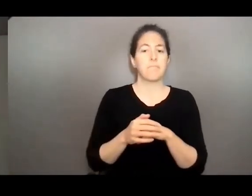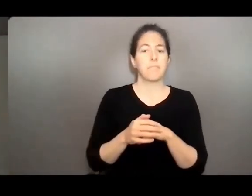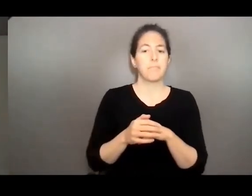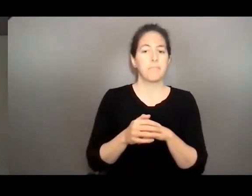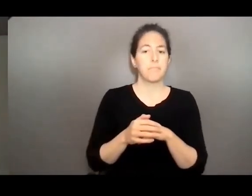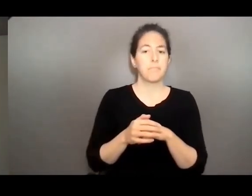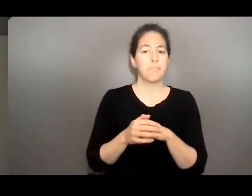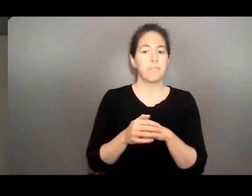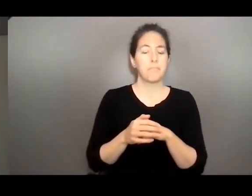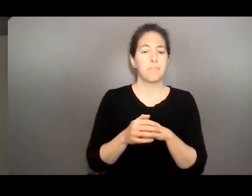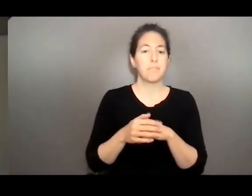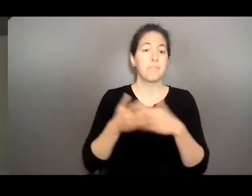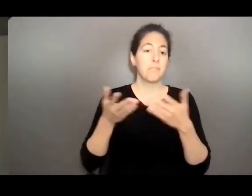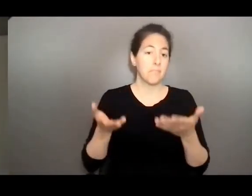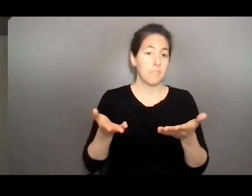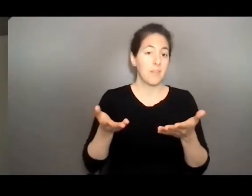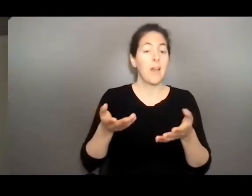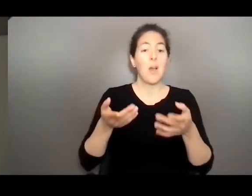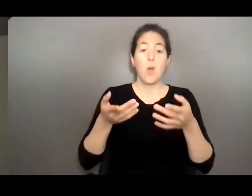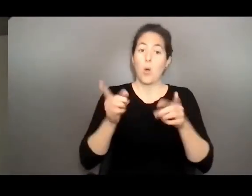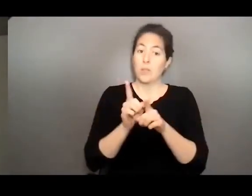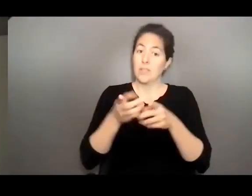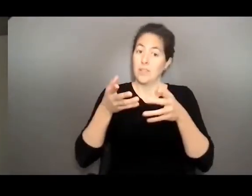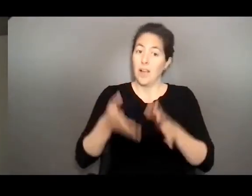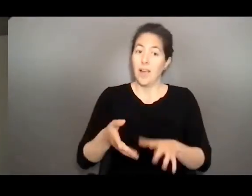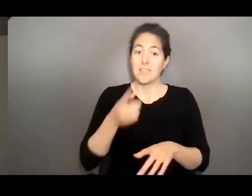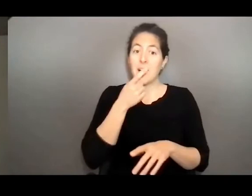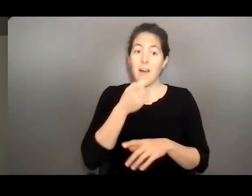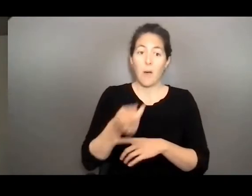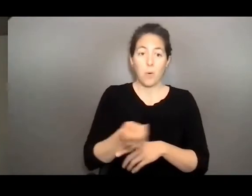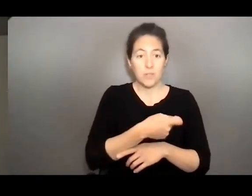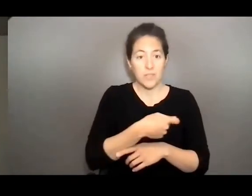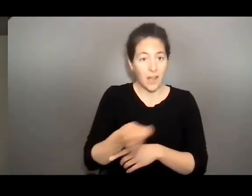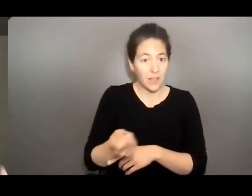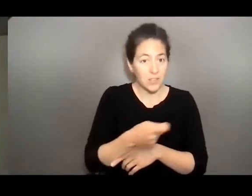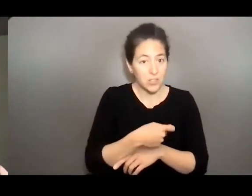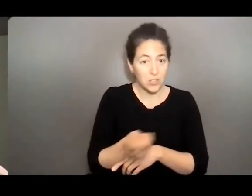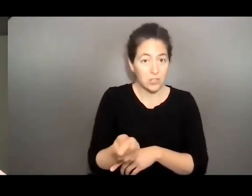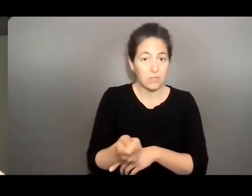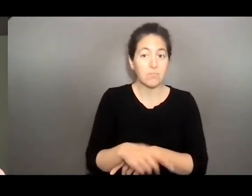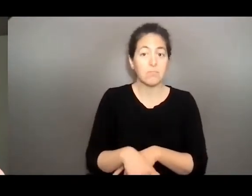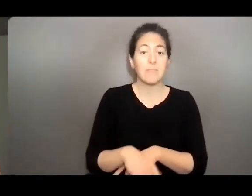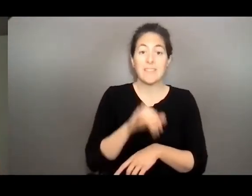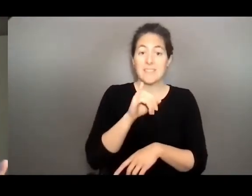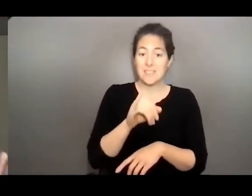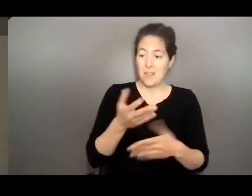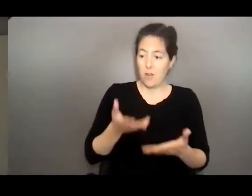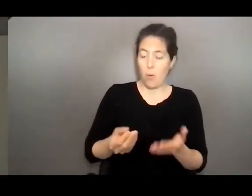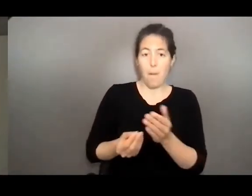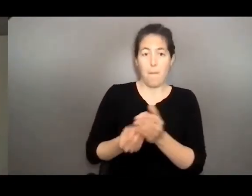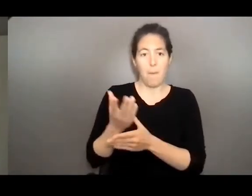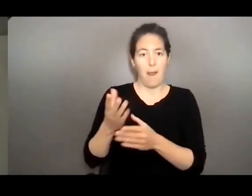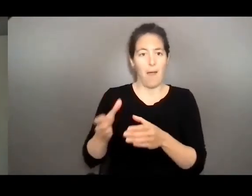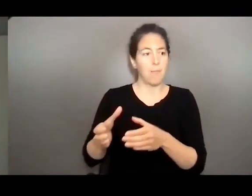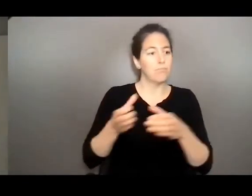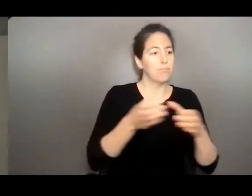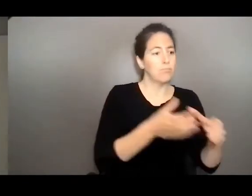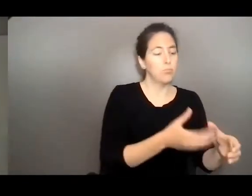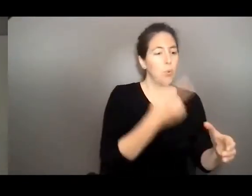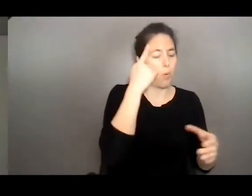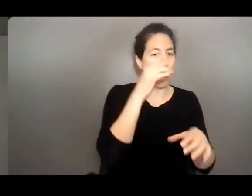il nous reste la rosace puis si les plans que vous êtes en train d'acclimater comment ça se soigner